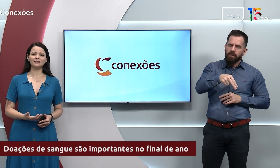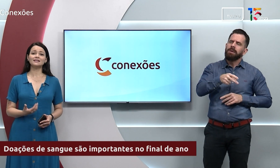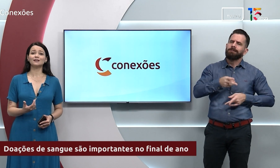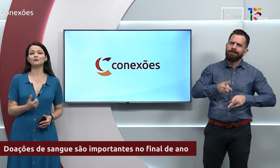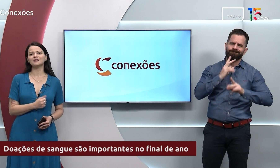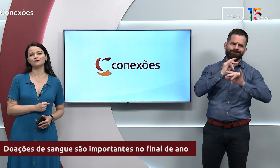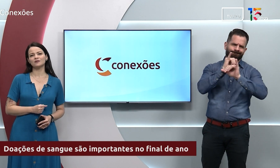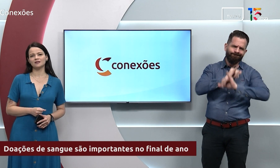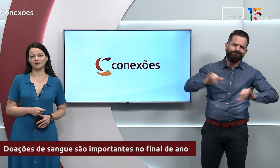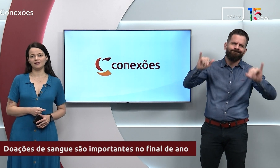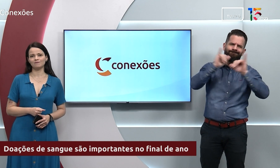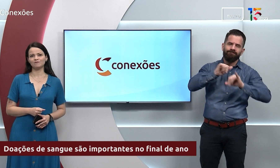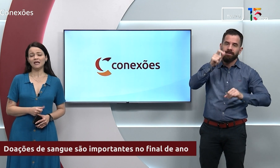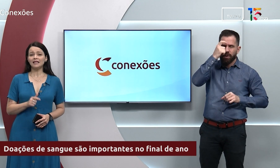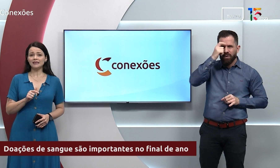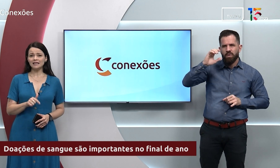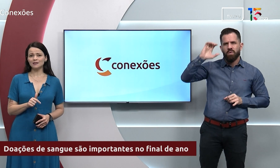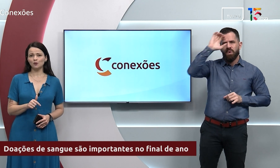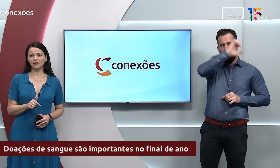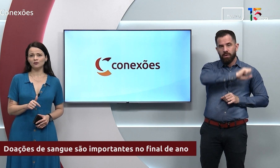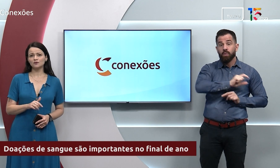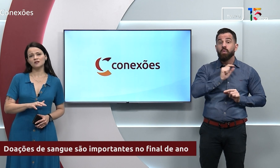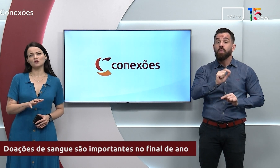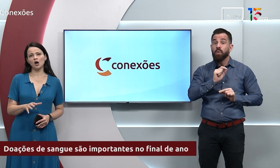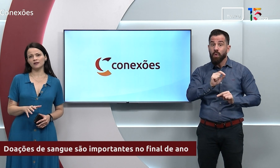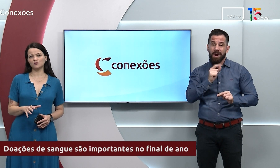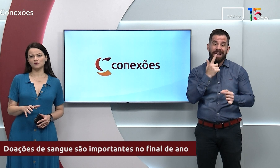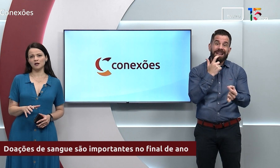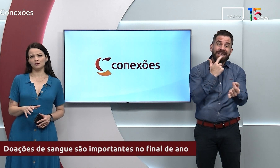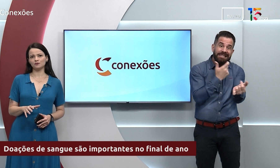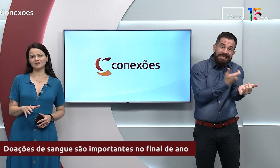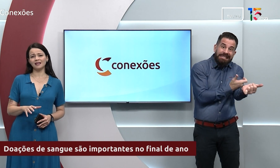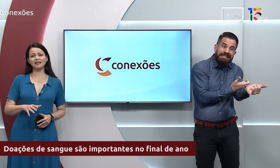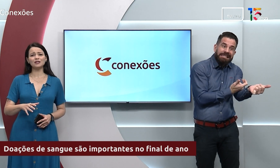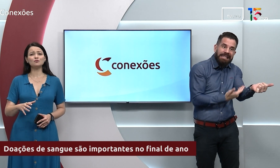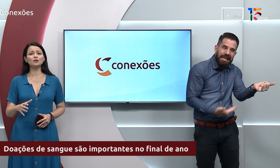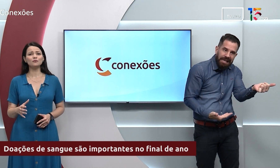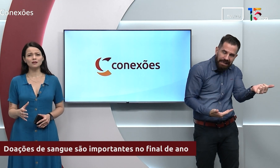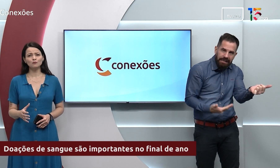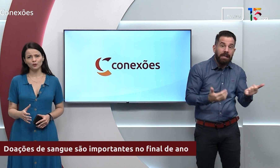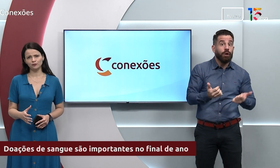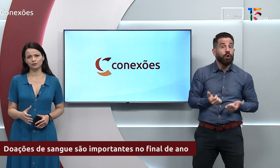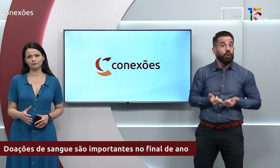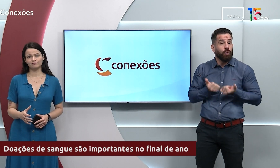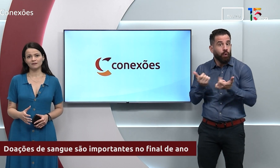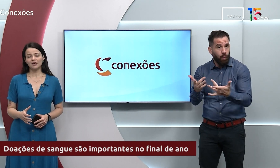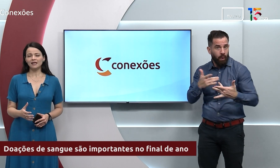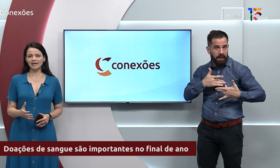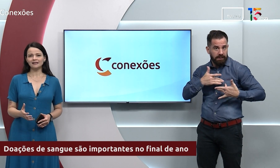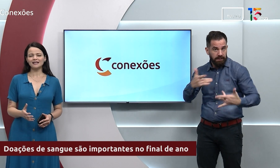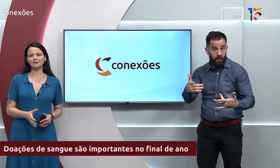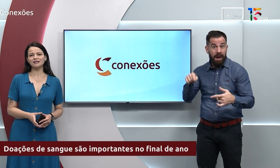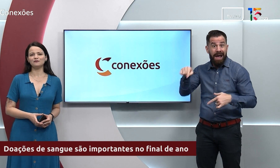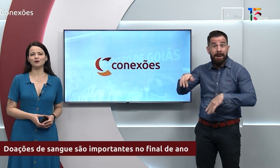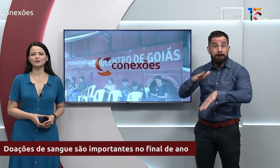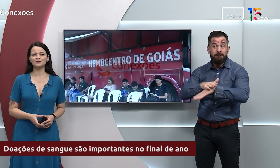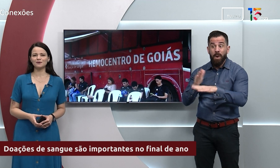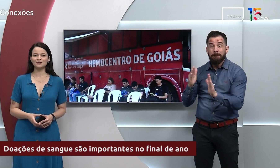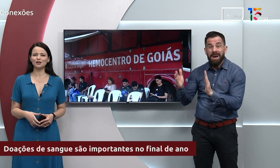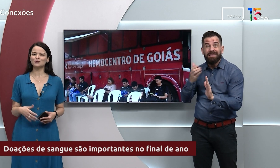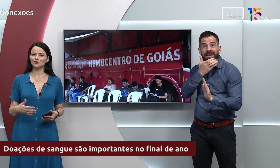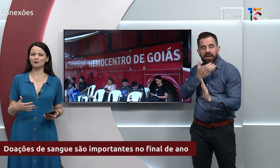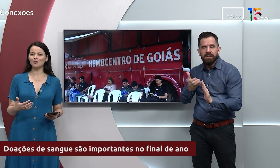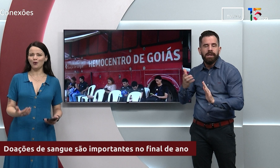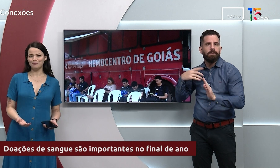a importância da doação de sangue. Nesse momento, os estoques dos bancos tendem a diminuir muito. Quem traz mais informações